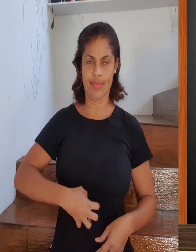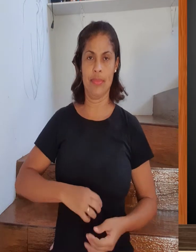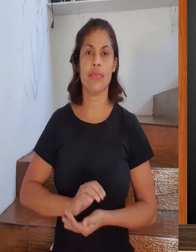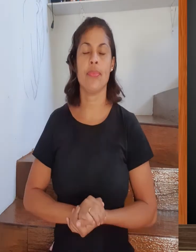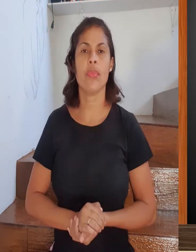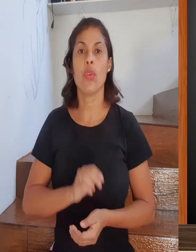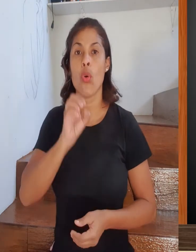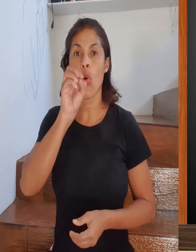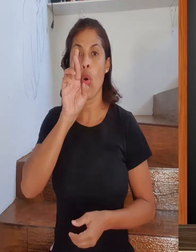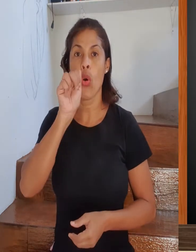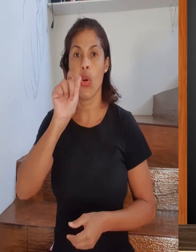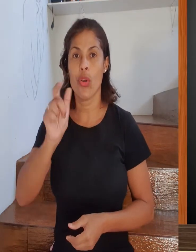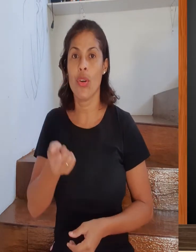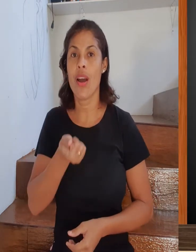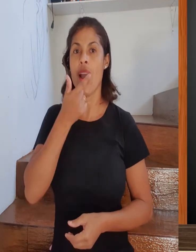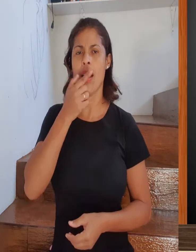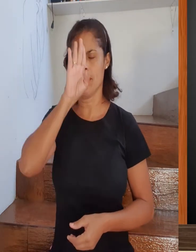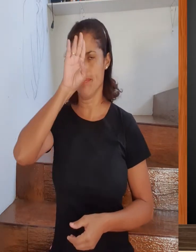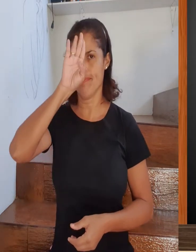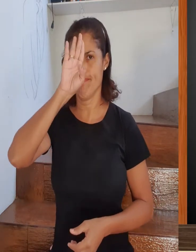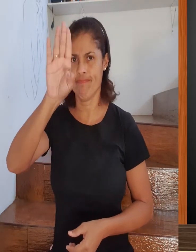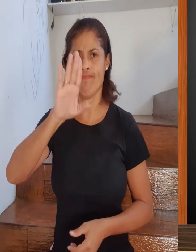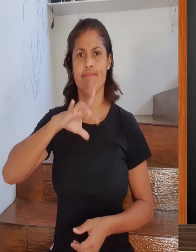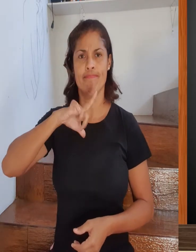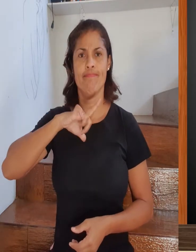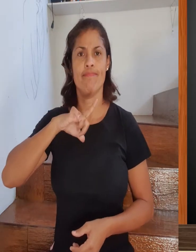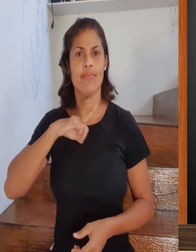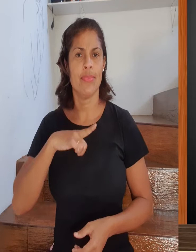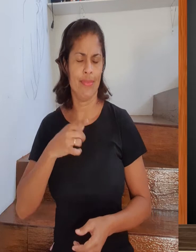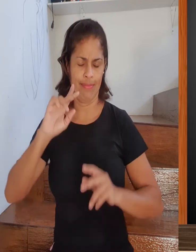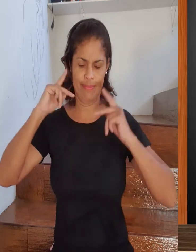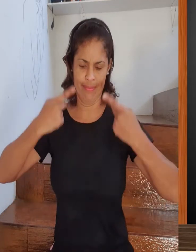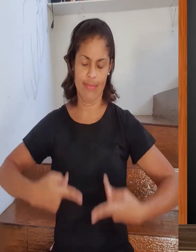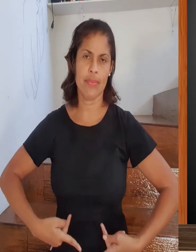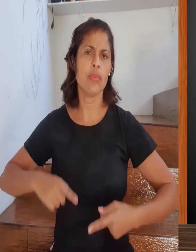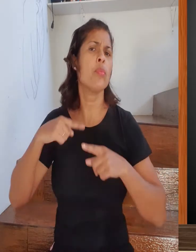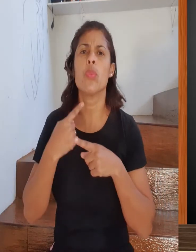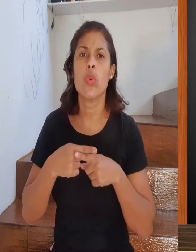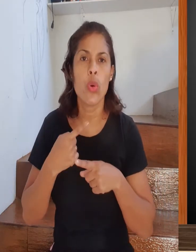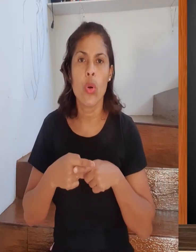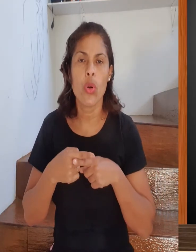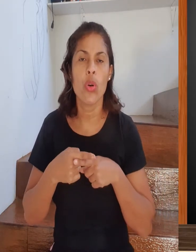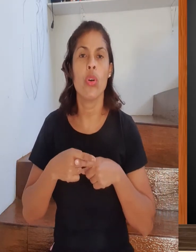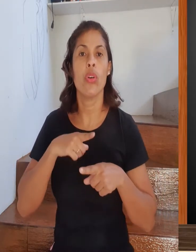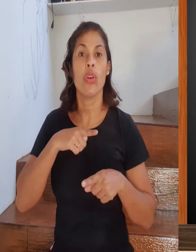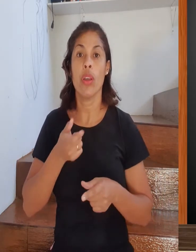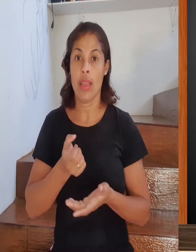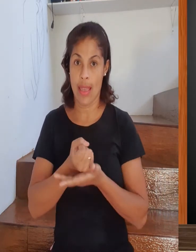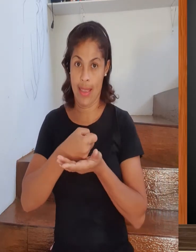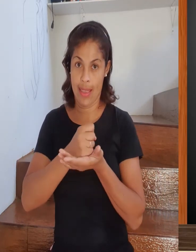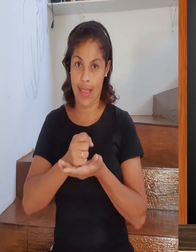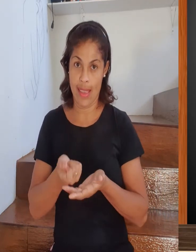gastrointestinal. A via oral é a principal via de administração em humanos. Isso porque